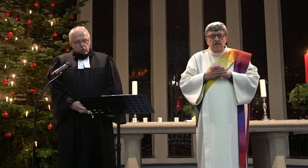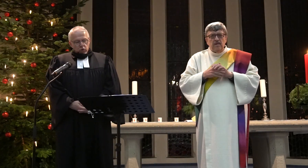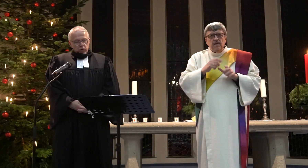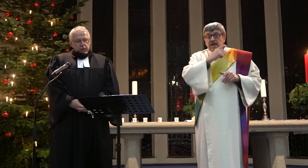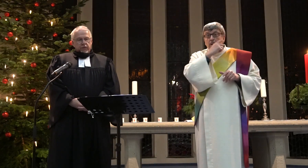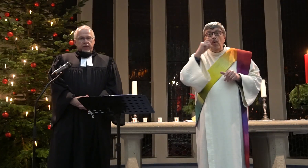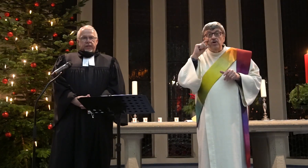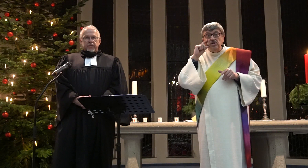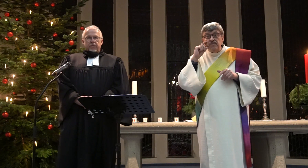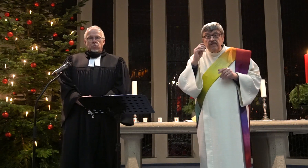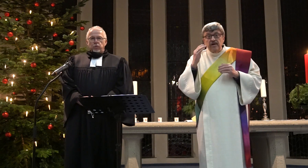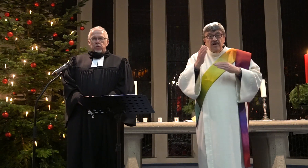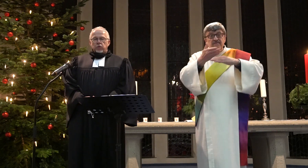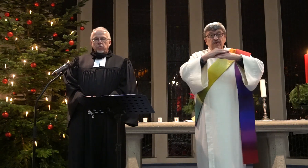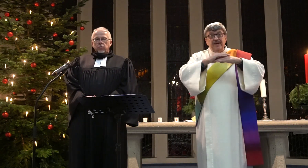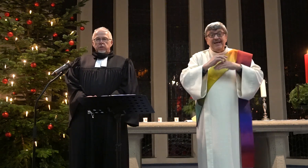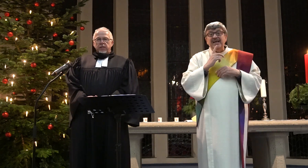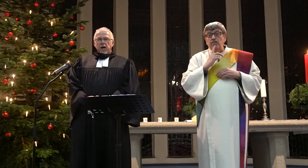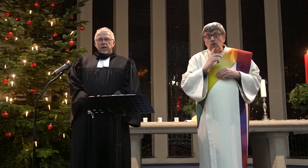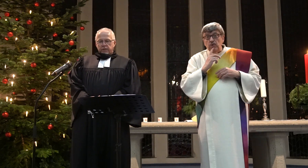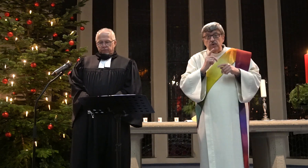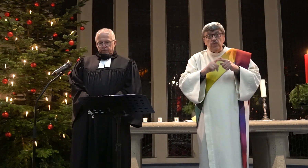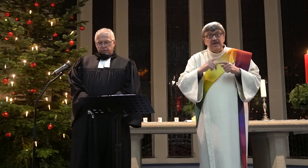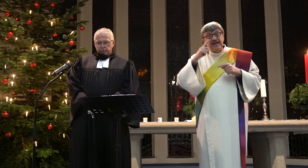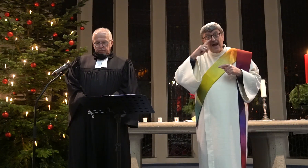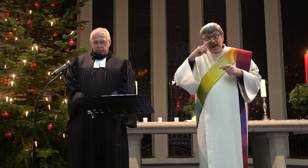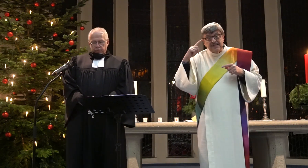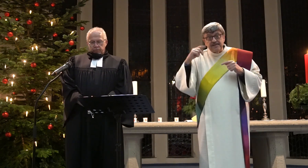Der Mundschutz verdeckt den Mund und die Nase.